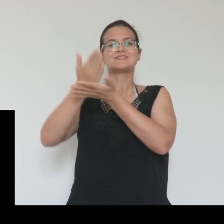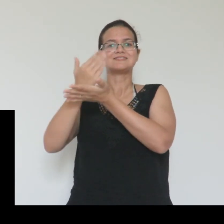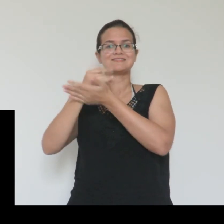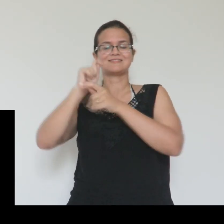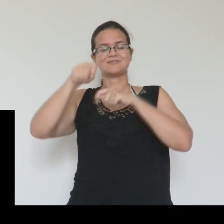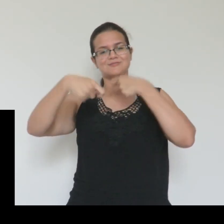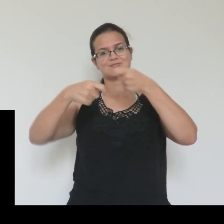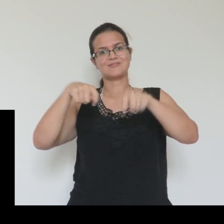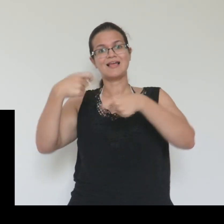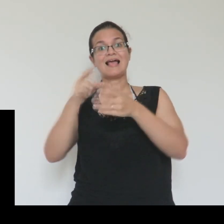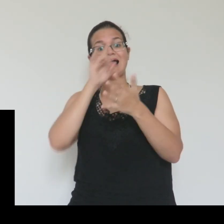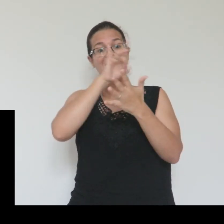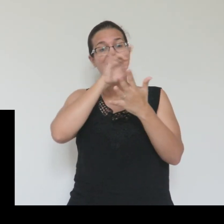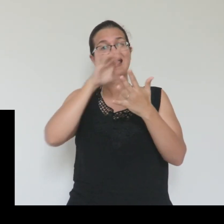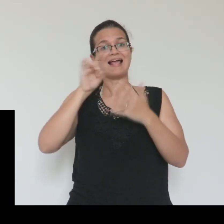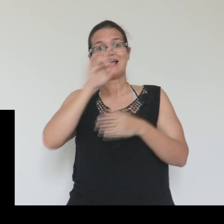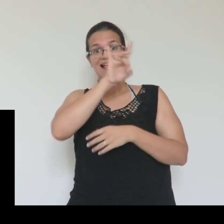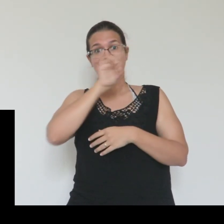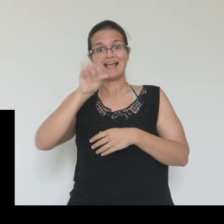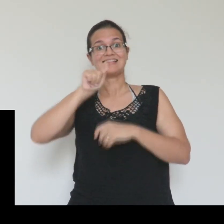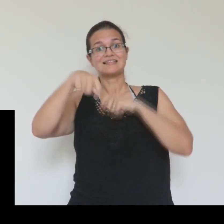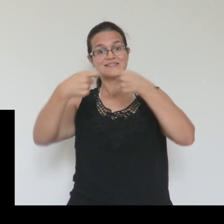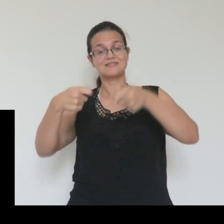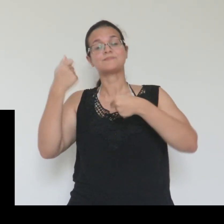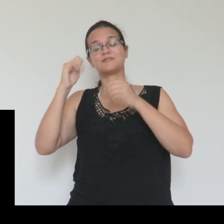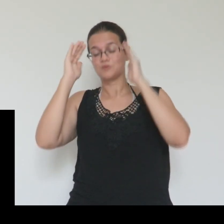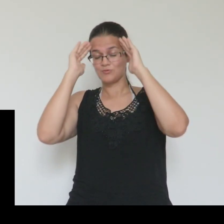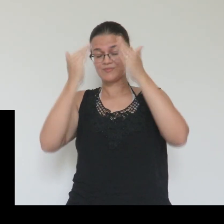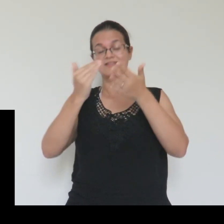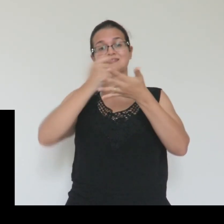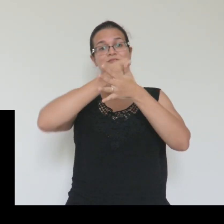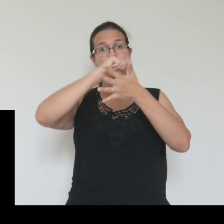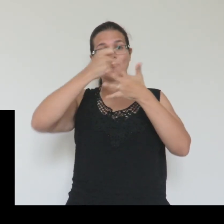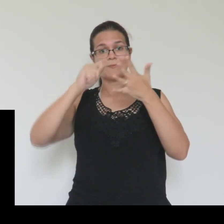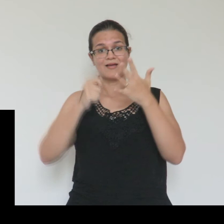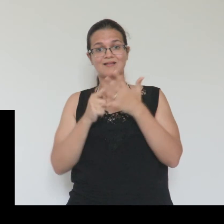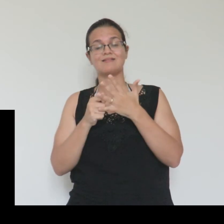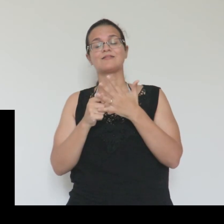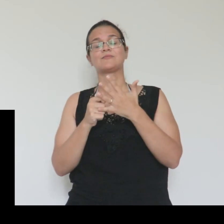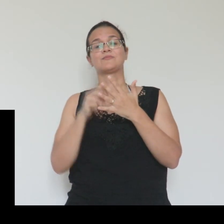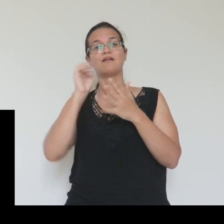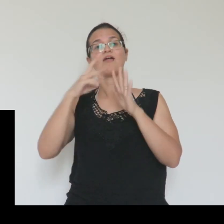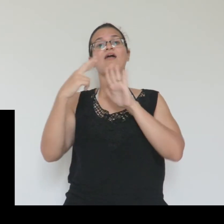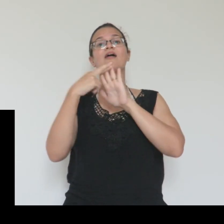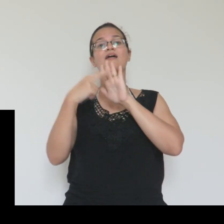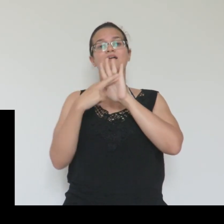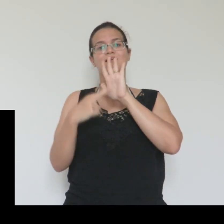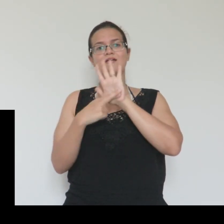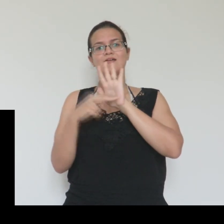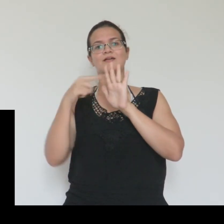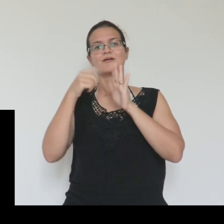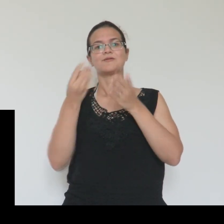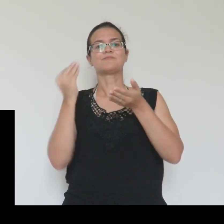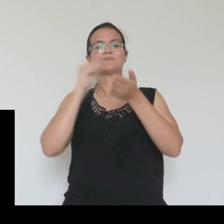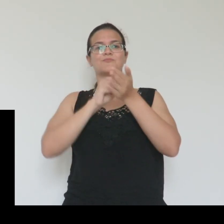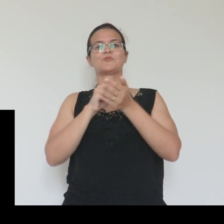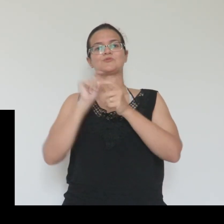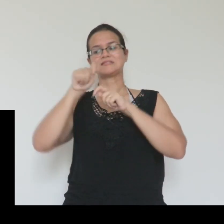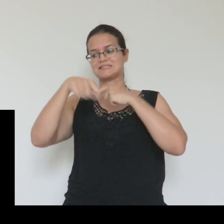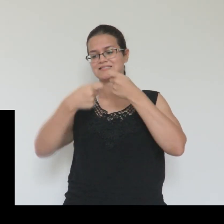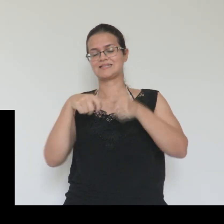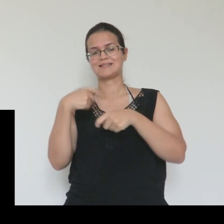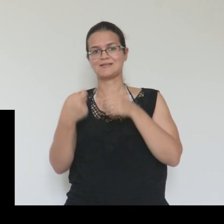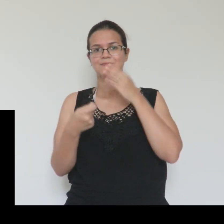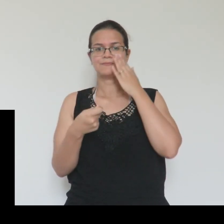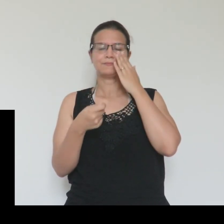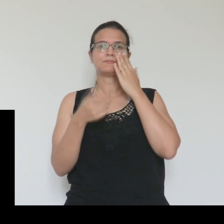sinal. Então, todos os sinais eles têm que obedecer. Se ele estiver faltando um desses parâmetros, o sinal ele pode estar errado.